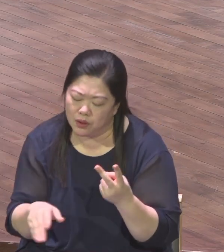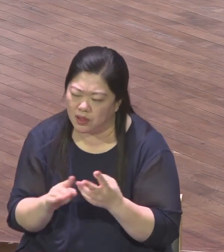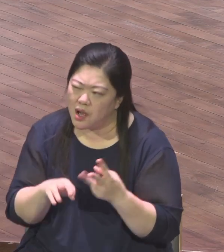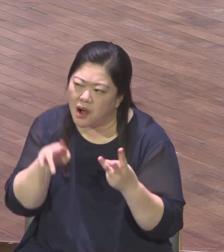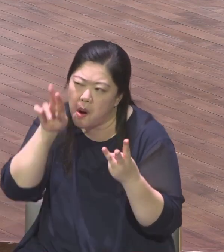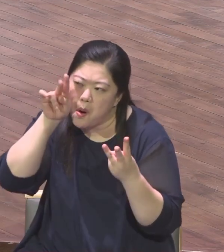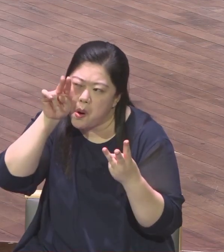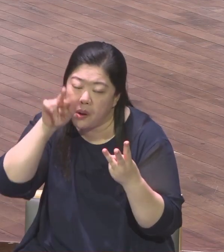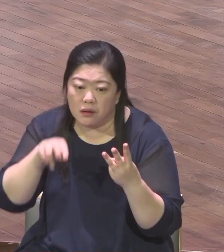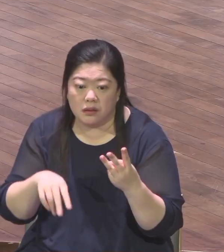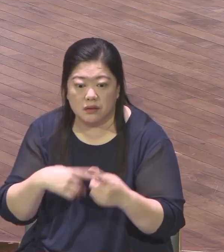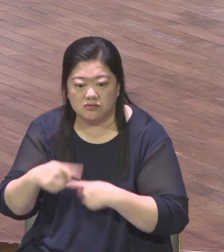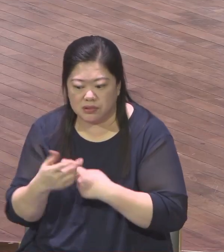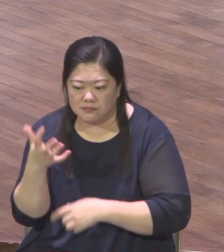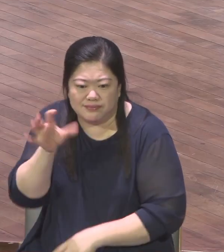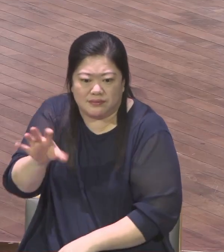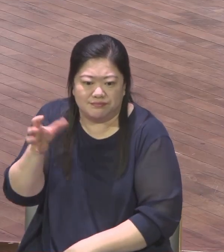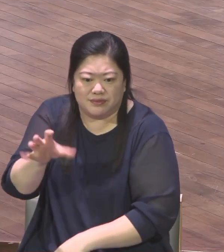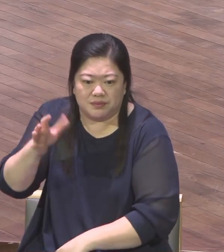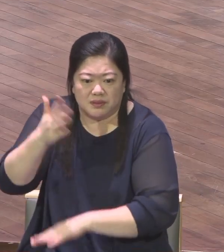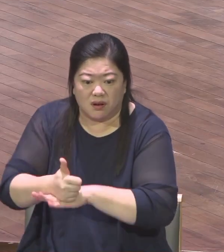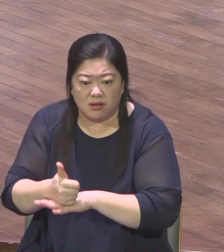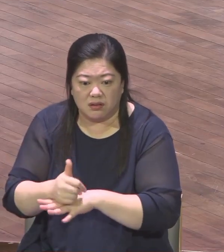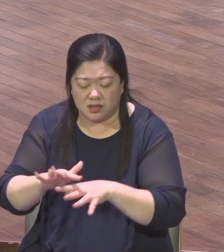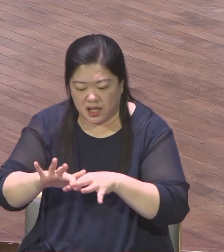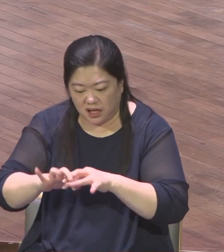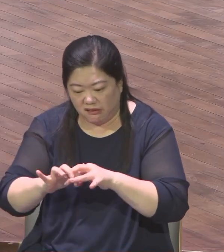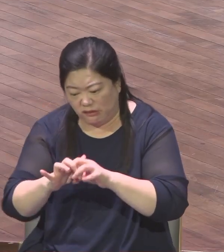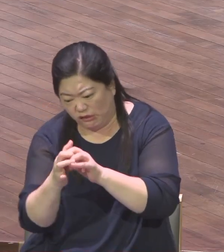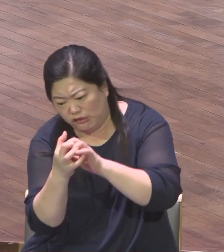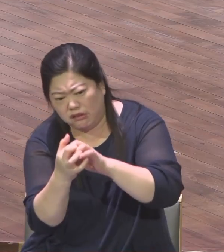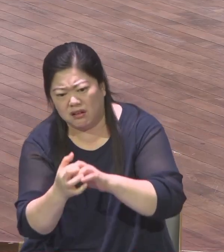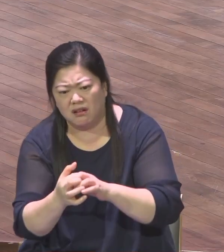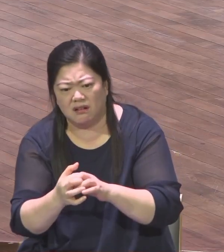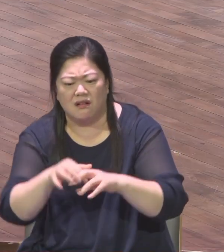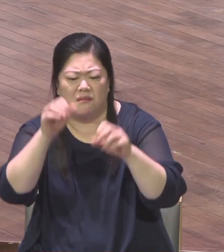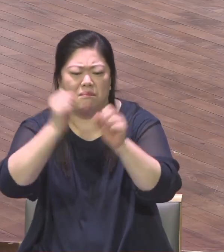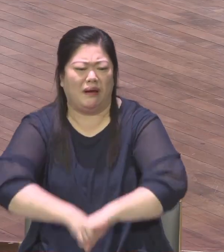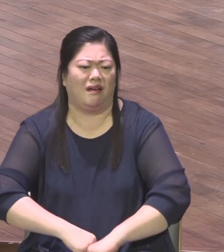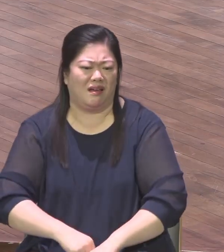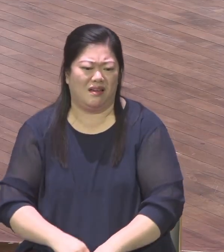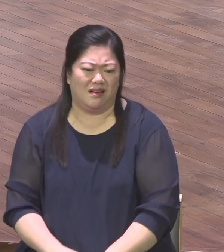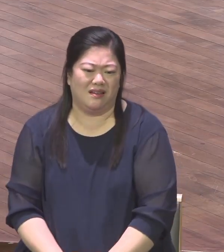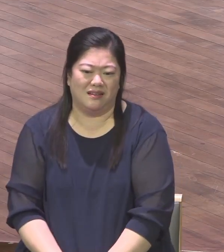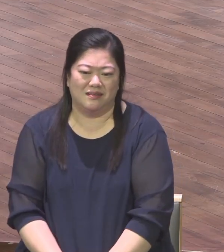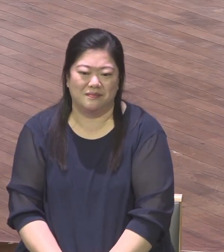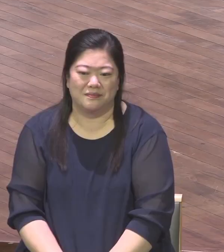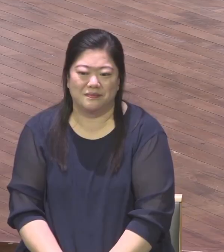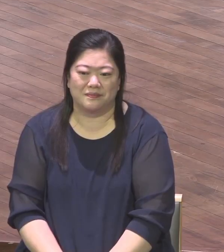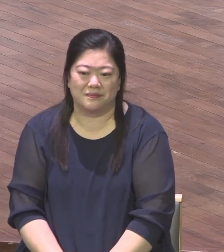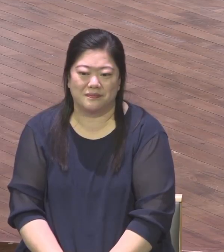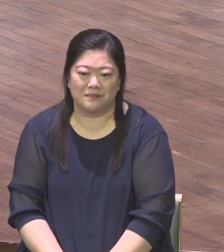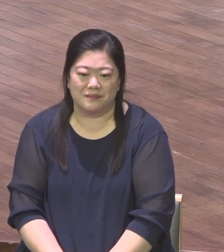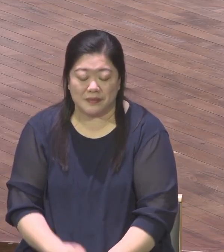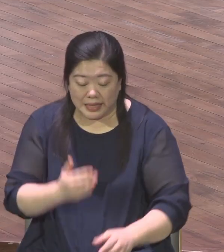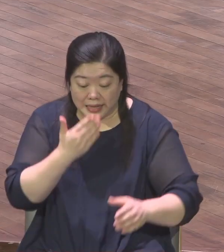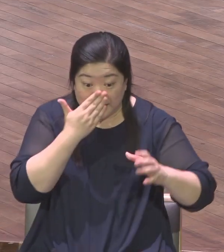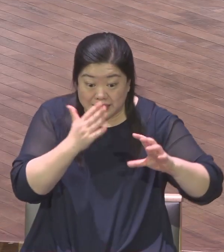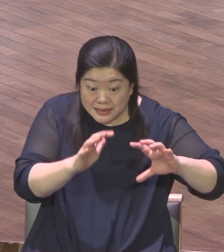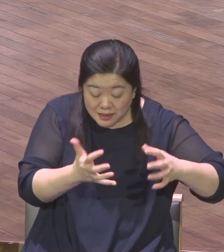꼬이고 또 꼬여. 유다 백성들은 이미 자신들 마음속에 어떤 기준을